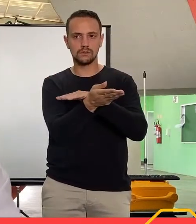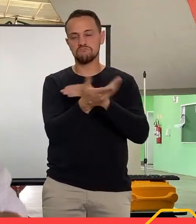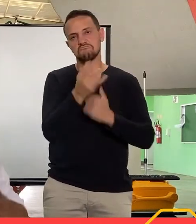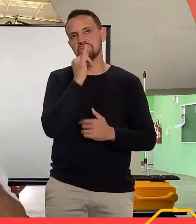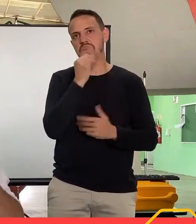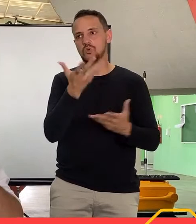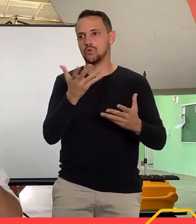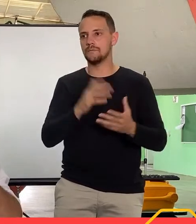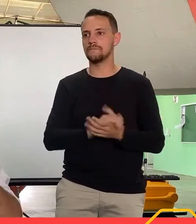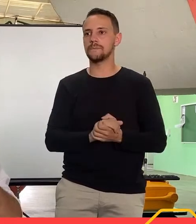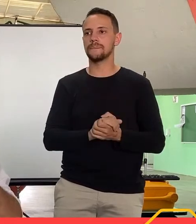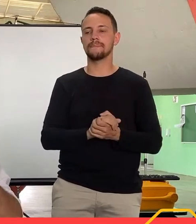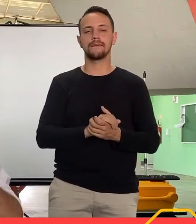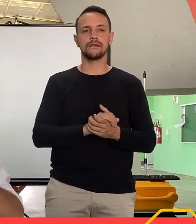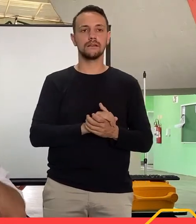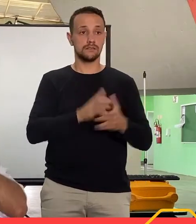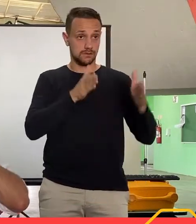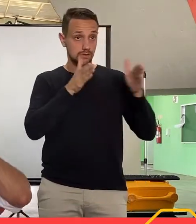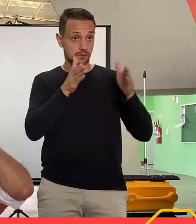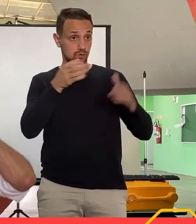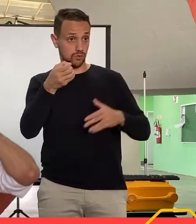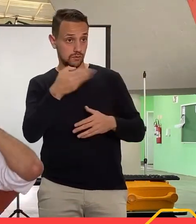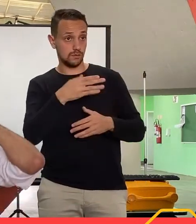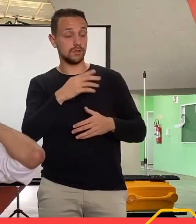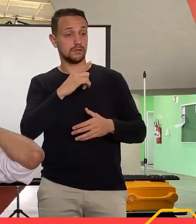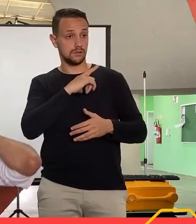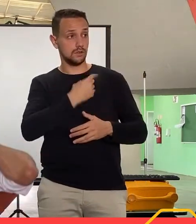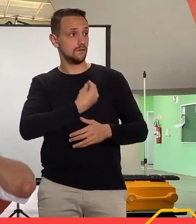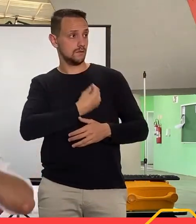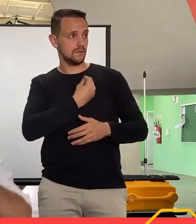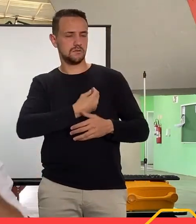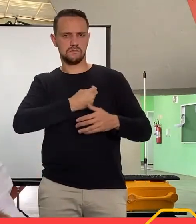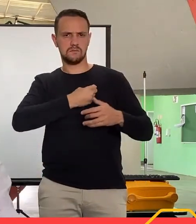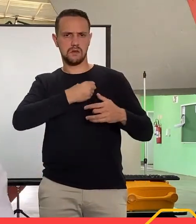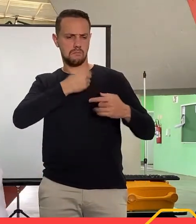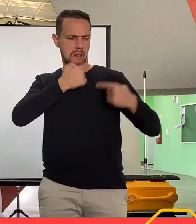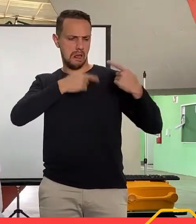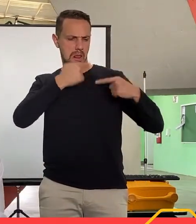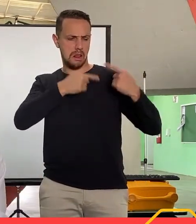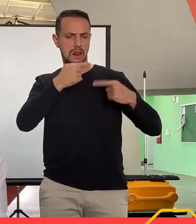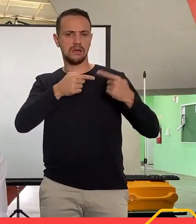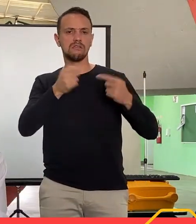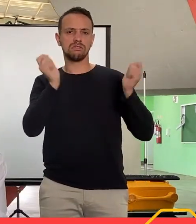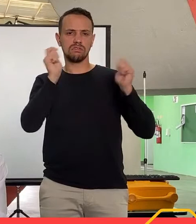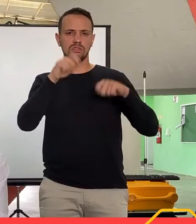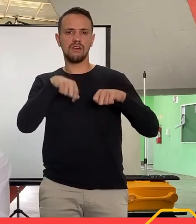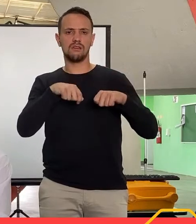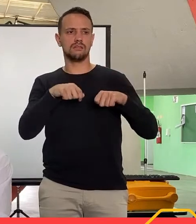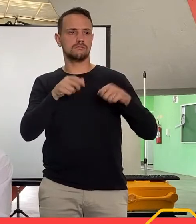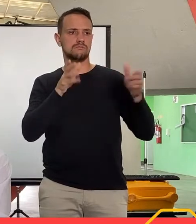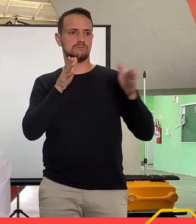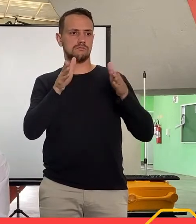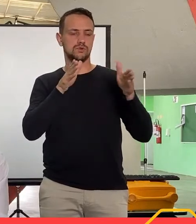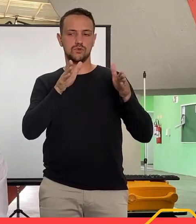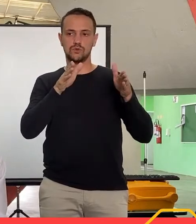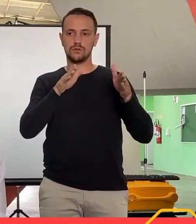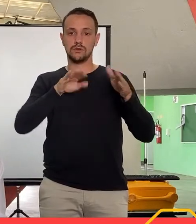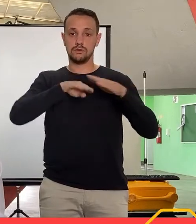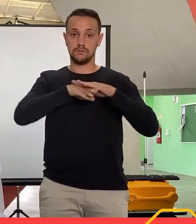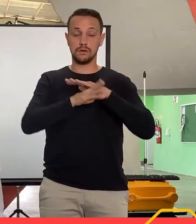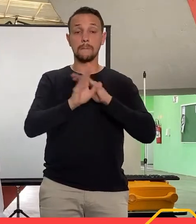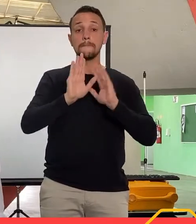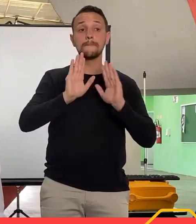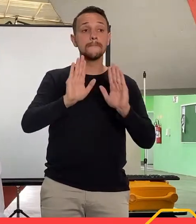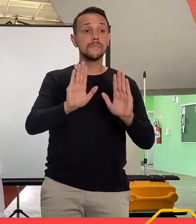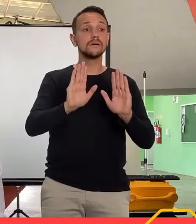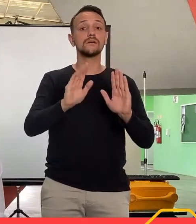Você tem hoje, mesmo na contemporaneidade, muitos conflitos estabelecidos. E é nesse caldo de cultura